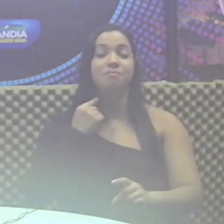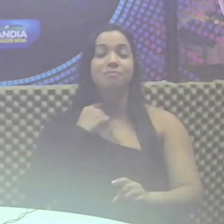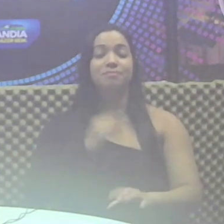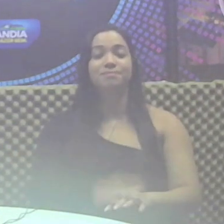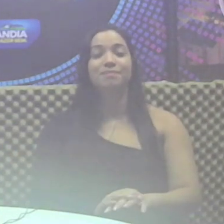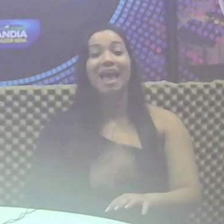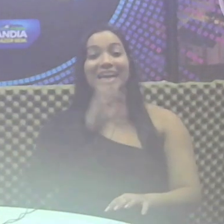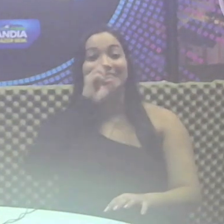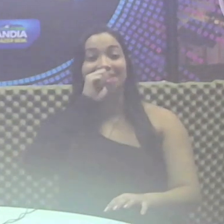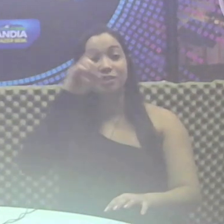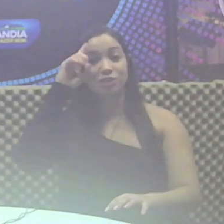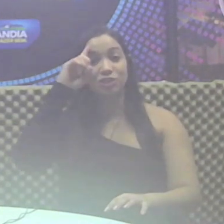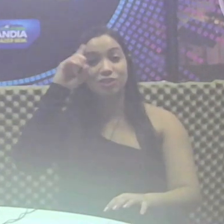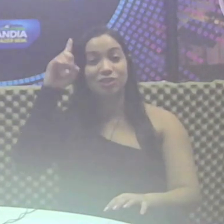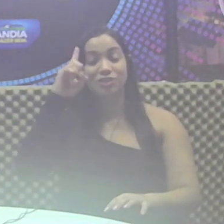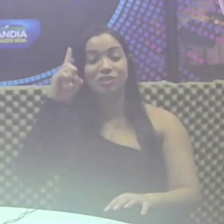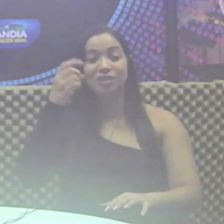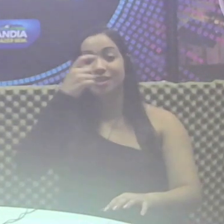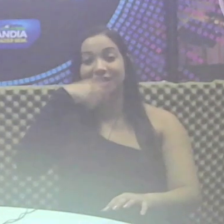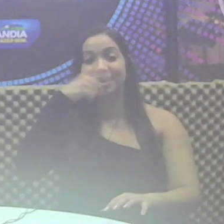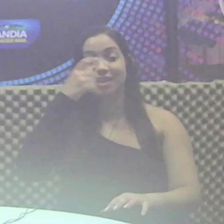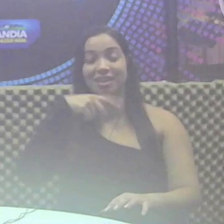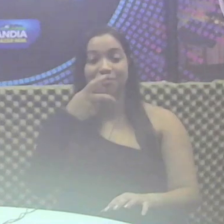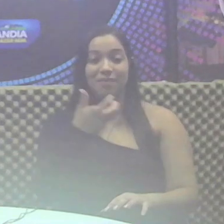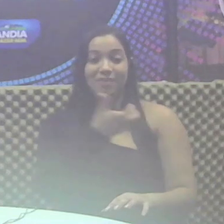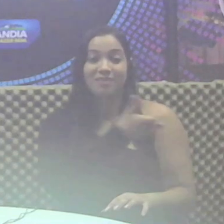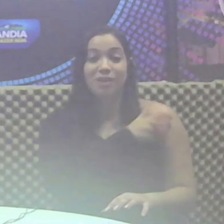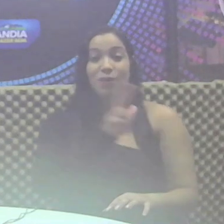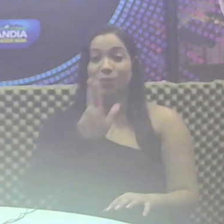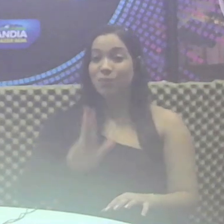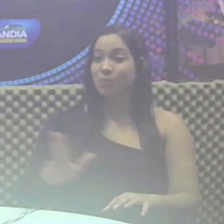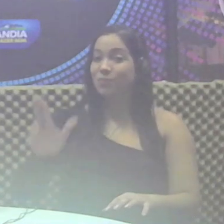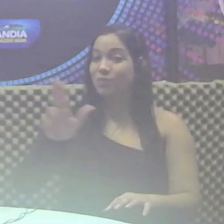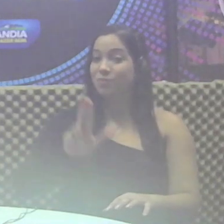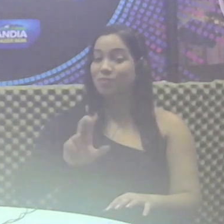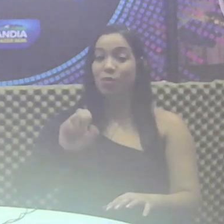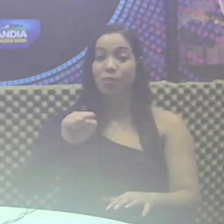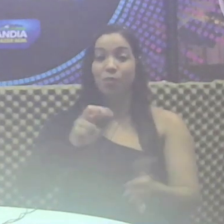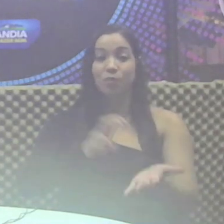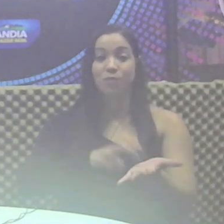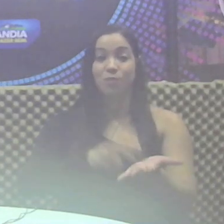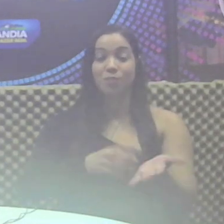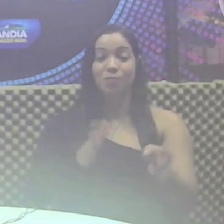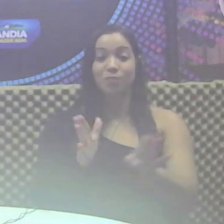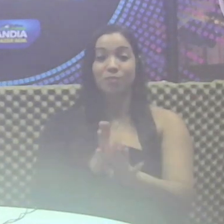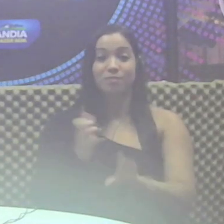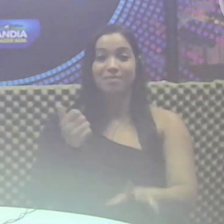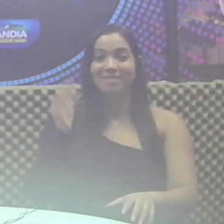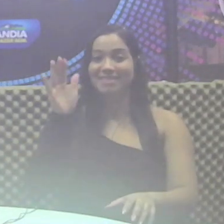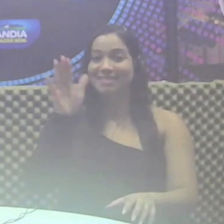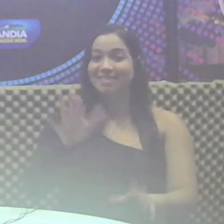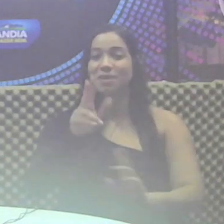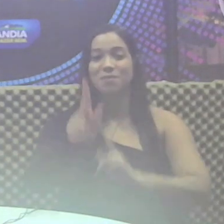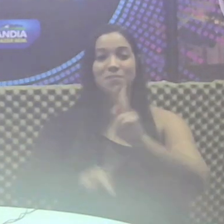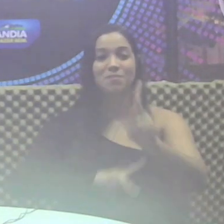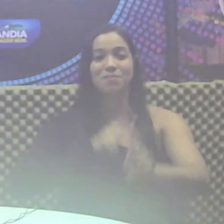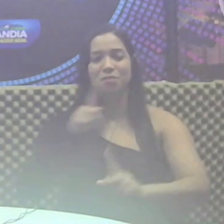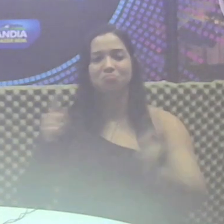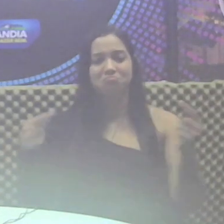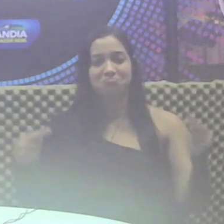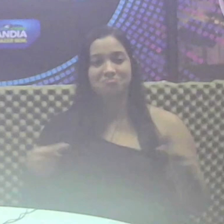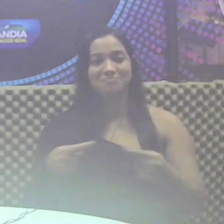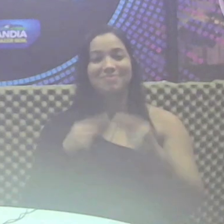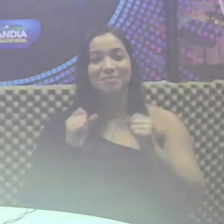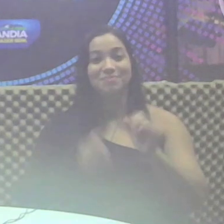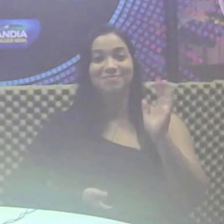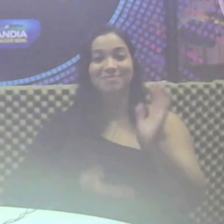Sábado tem dia D contra a gripe em Uberlândia. De 8 da manhã até as 5 da tarde, a população apta a tomar a vacina poderá